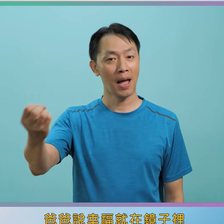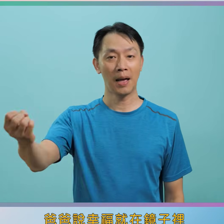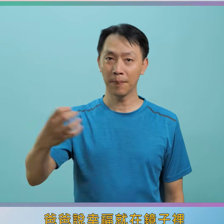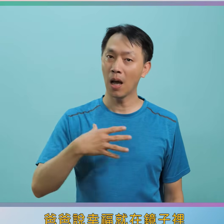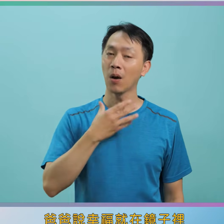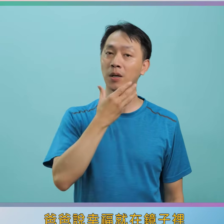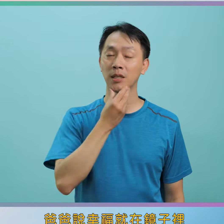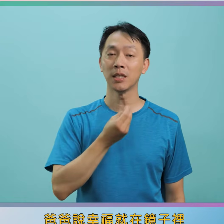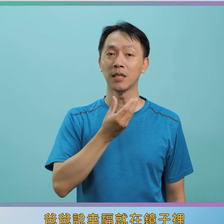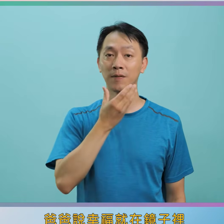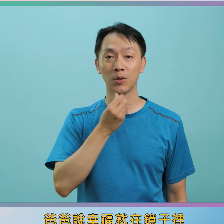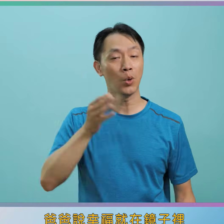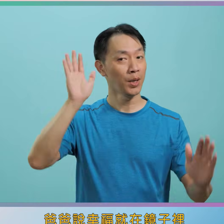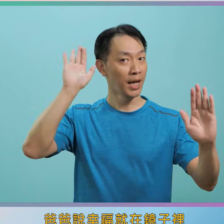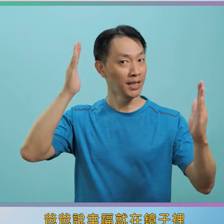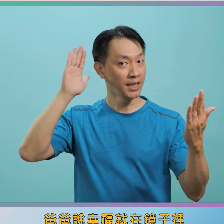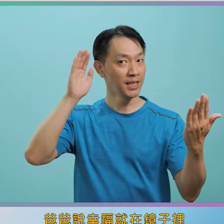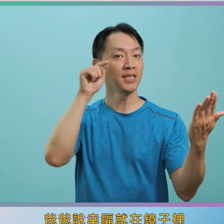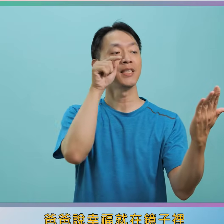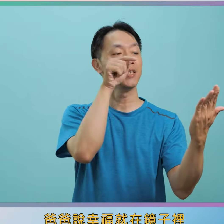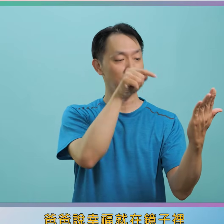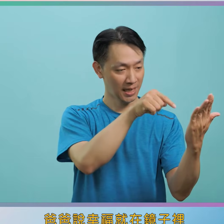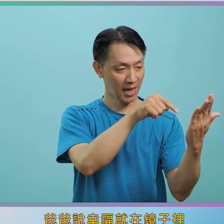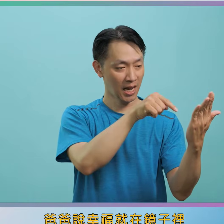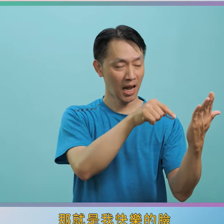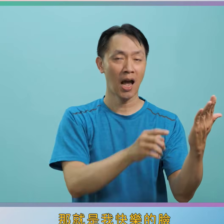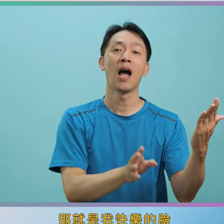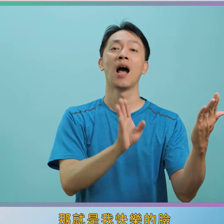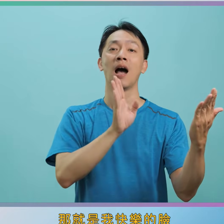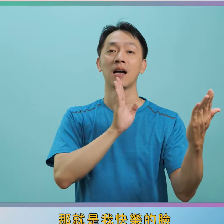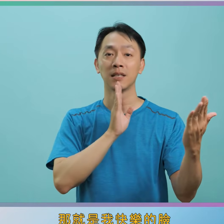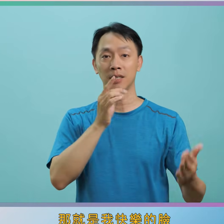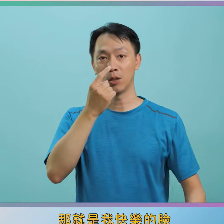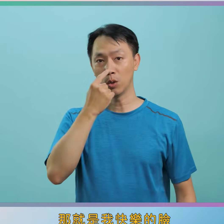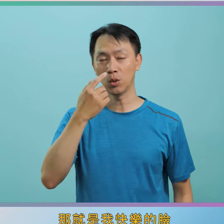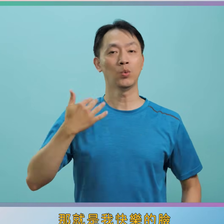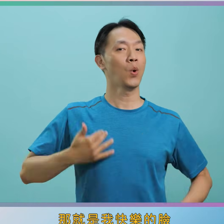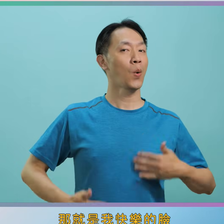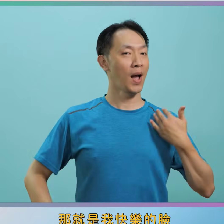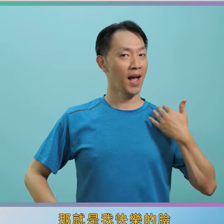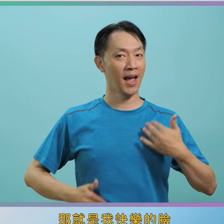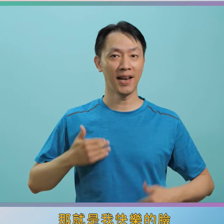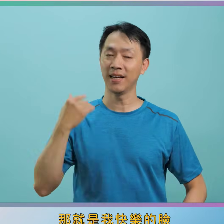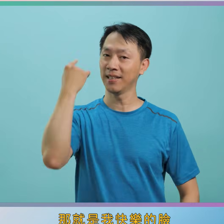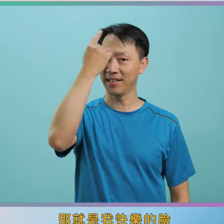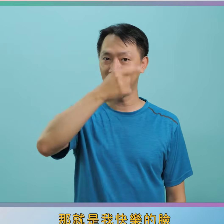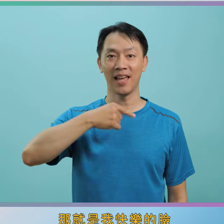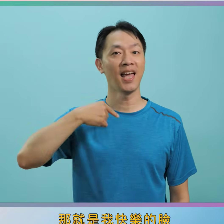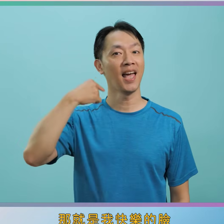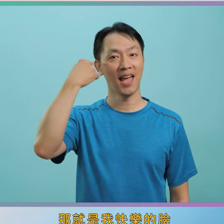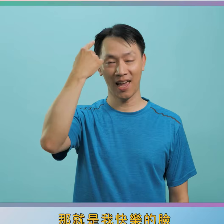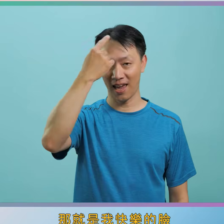爸爸说幸福就在镜子里，那就是我快乐的脸。